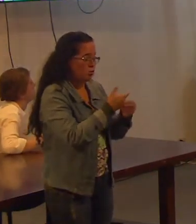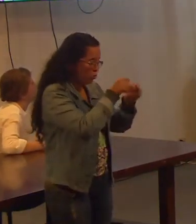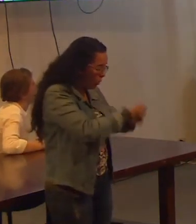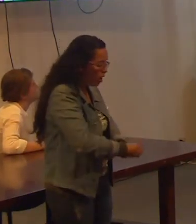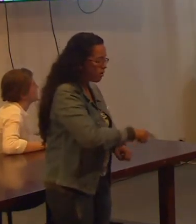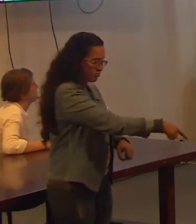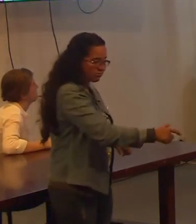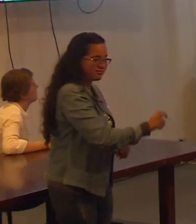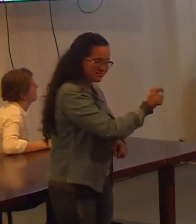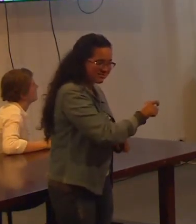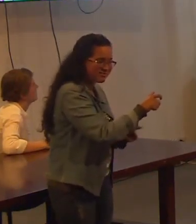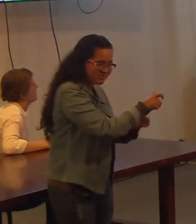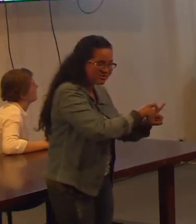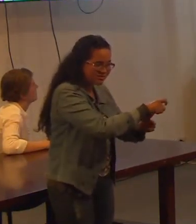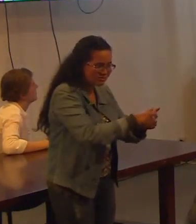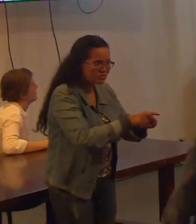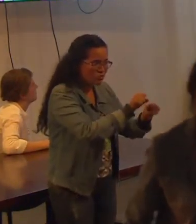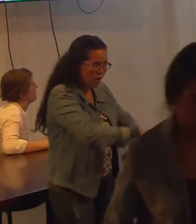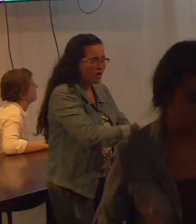sujetos